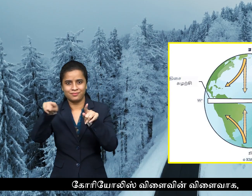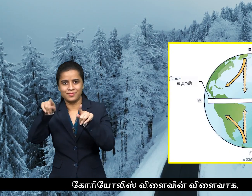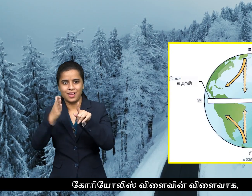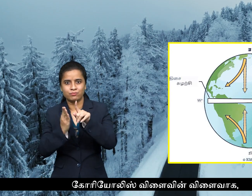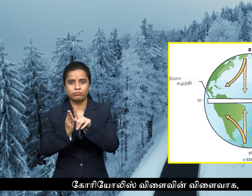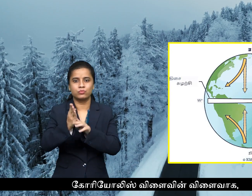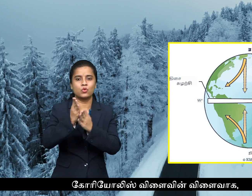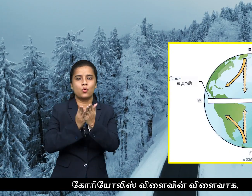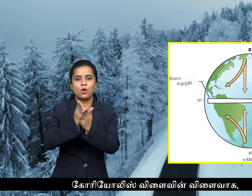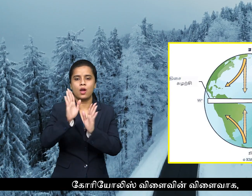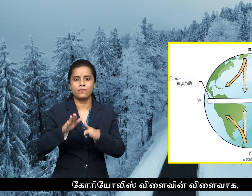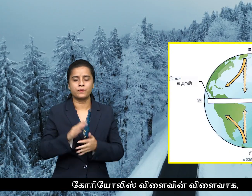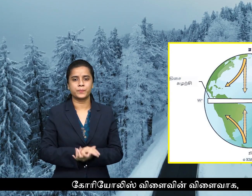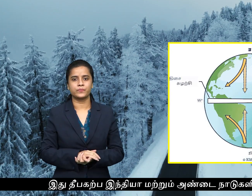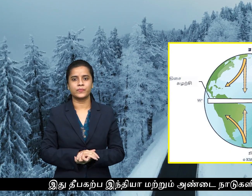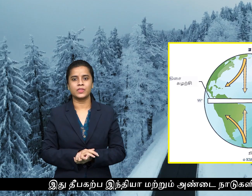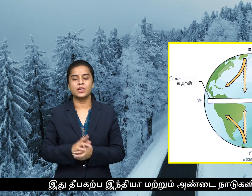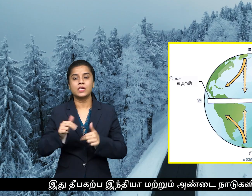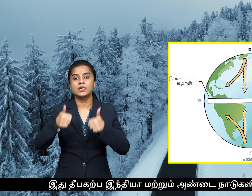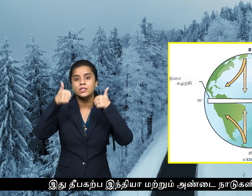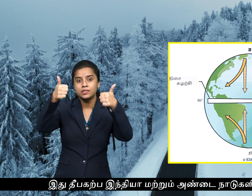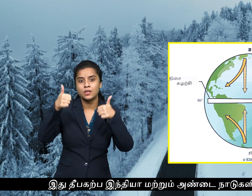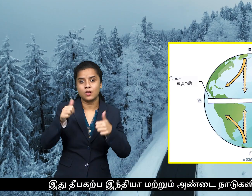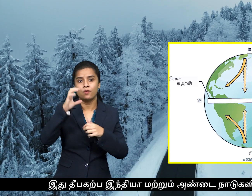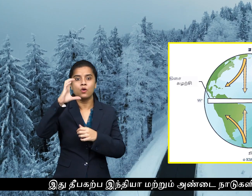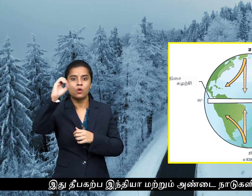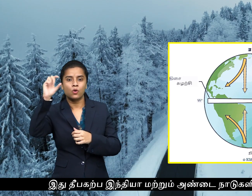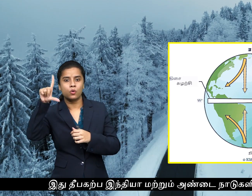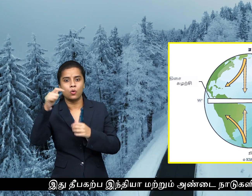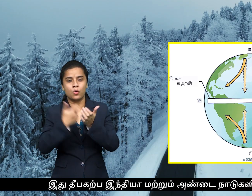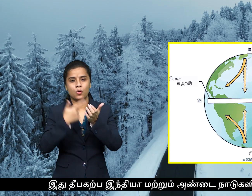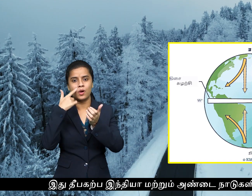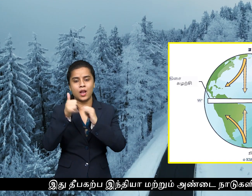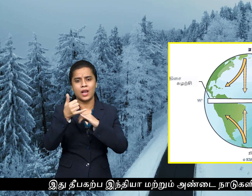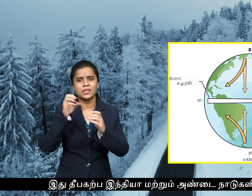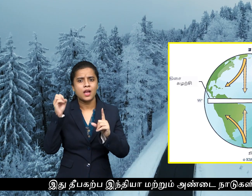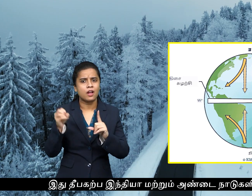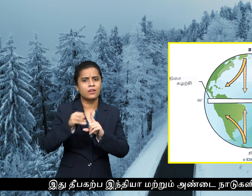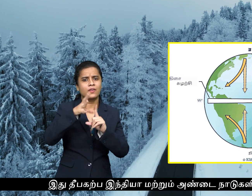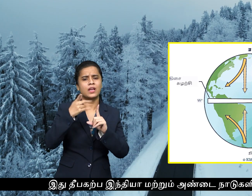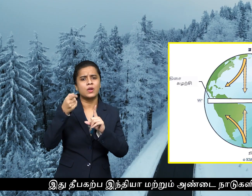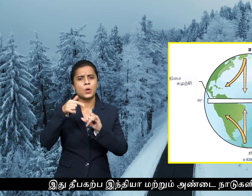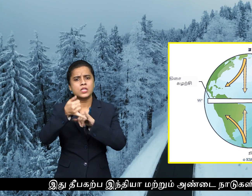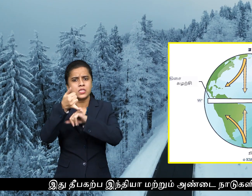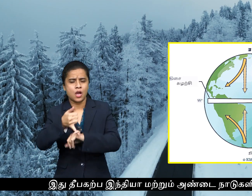கோரியோசில் விளையின் விளைவாக இது தீபகற்ப இந்தியா மற்றும் அண்டை நாடுகளில்